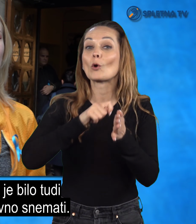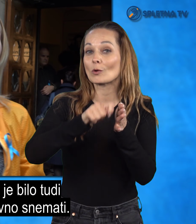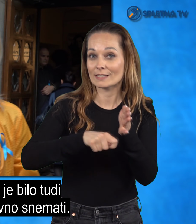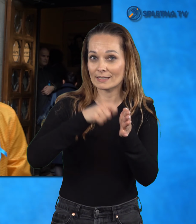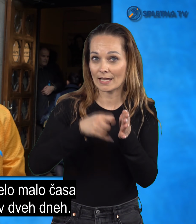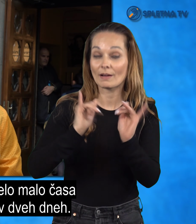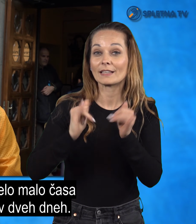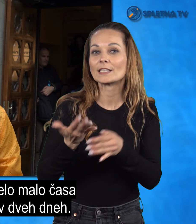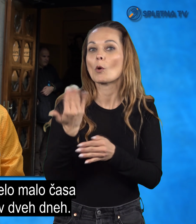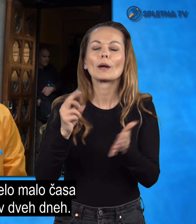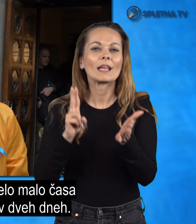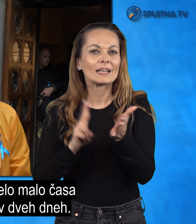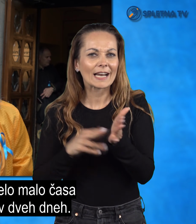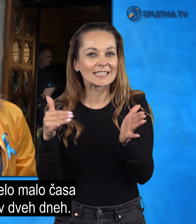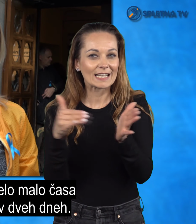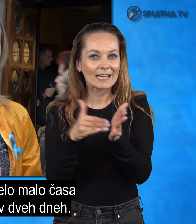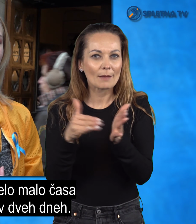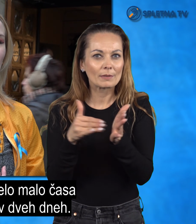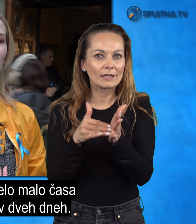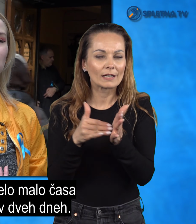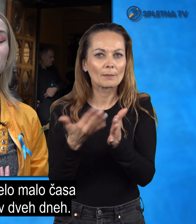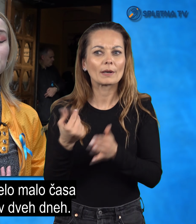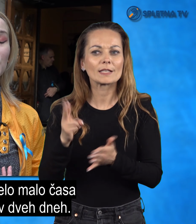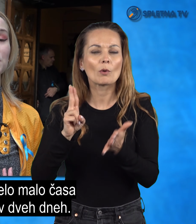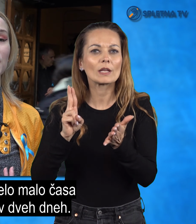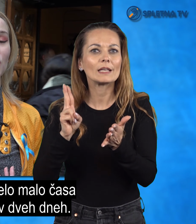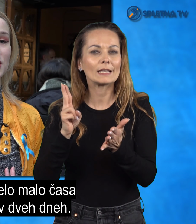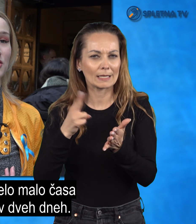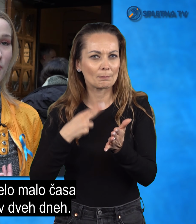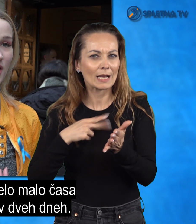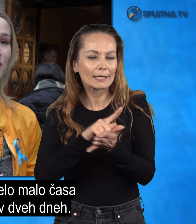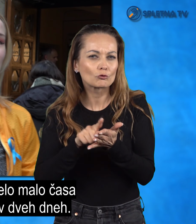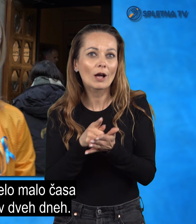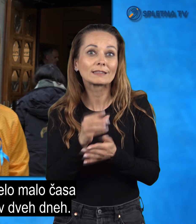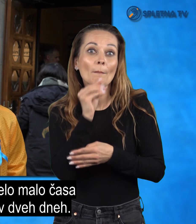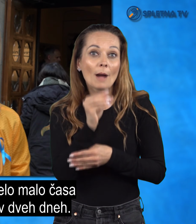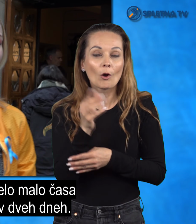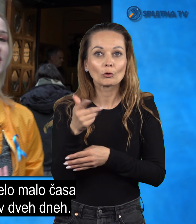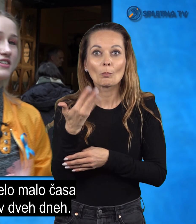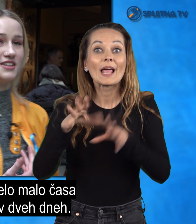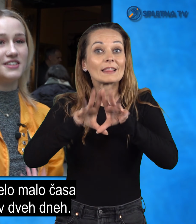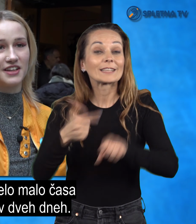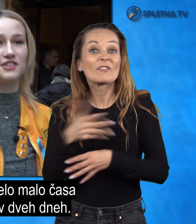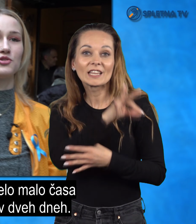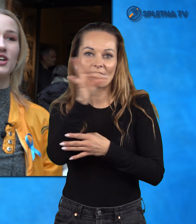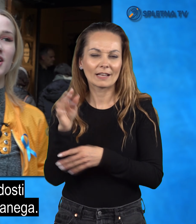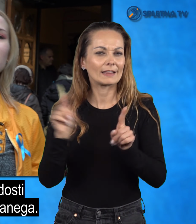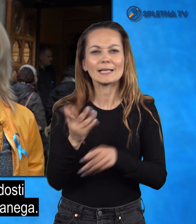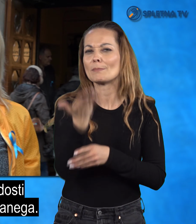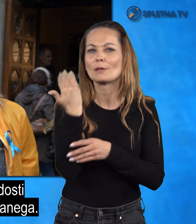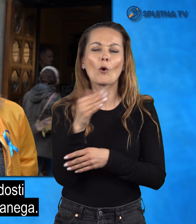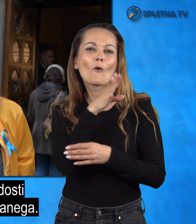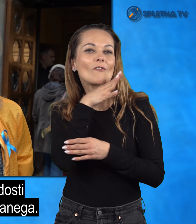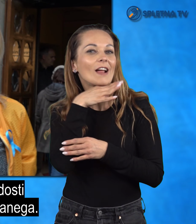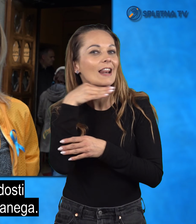snemati. Ampak smo pa res rabili, samo smo res imeli časa zelo malo in je to nastalo v dveh dneh, tako da